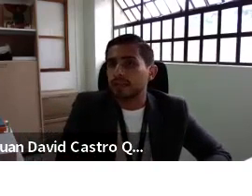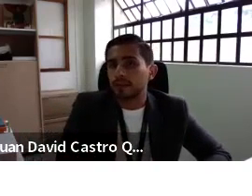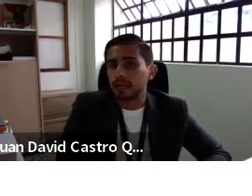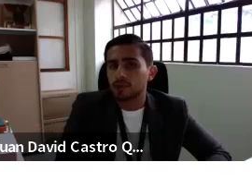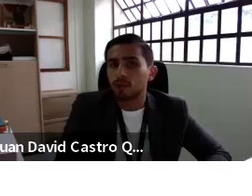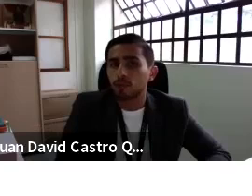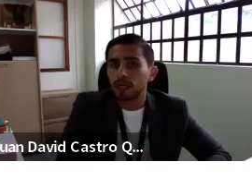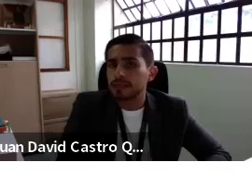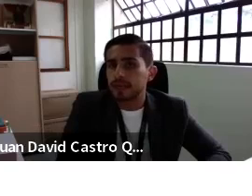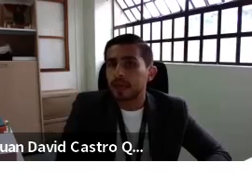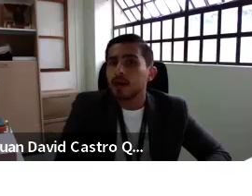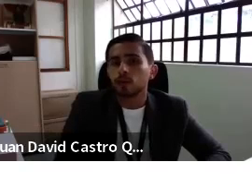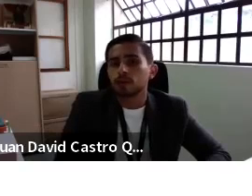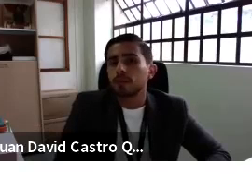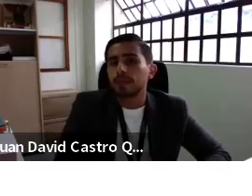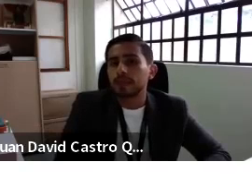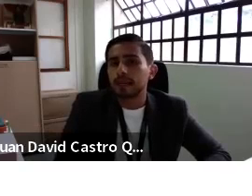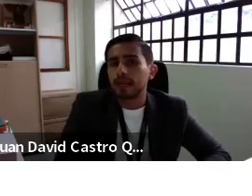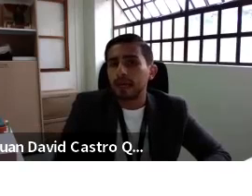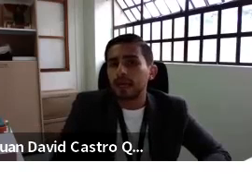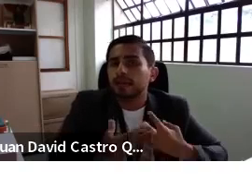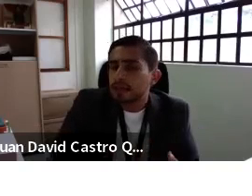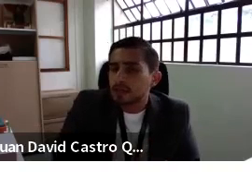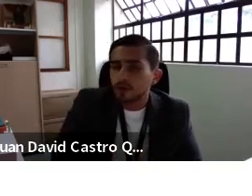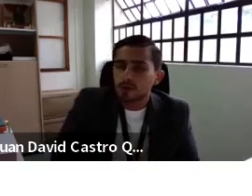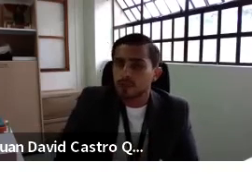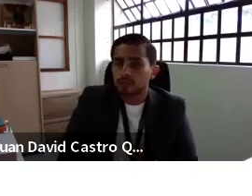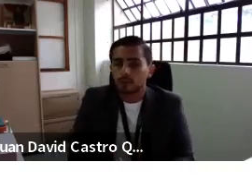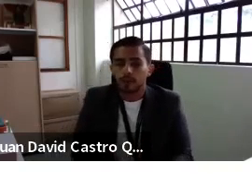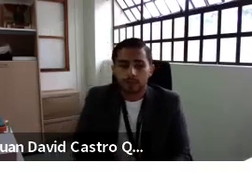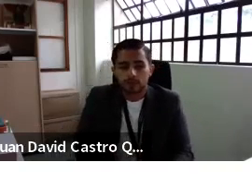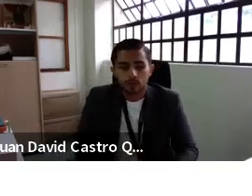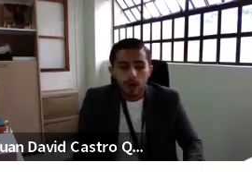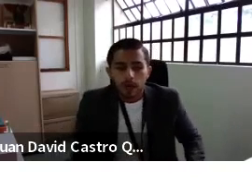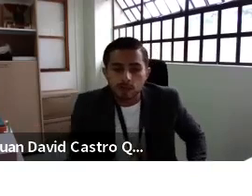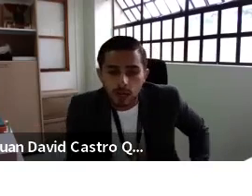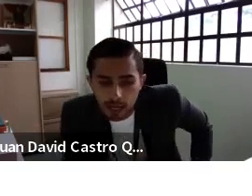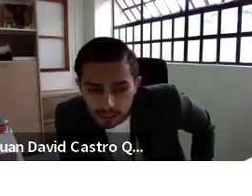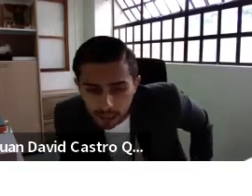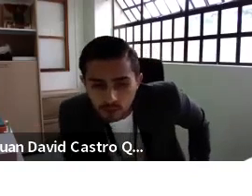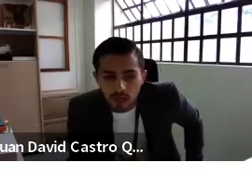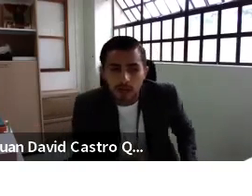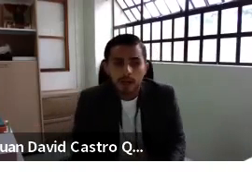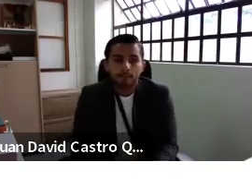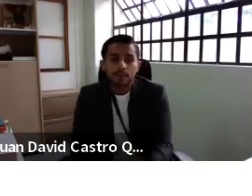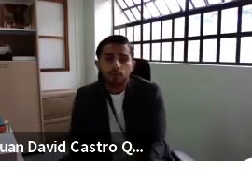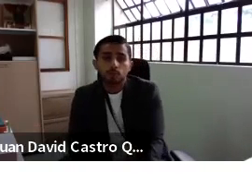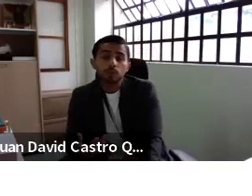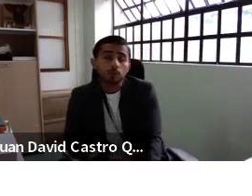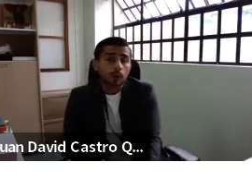determinadas comunidades y que no simplemente se le entregue ese conocimiento porque pues eso es una digamos una visión muy puntual,